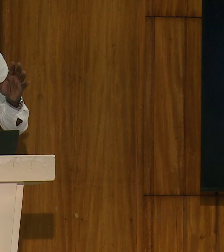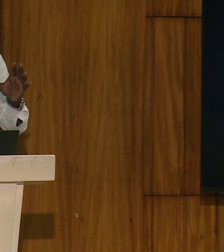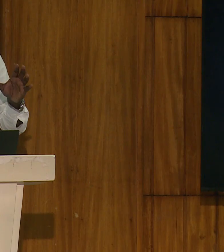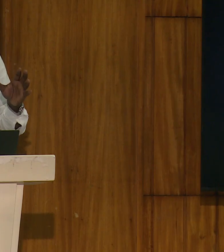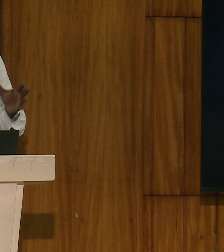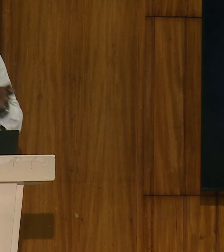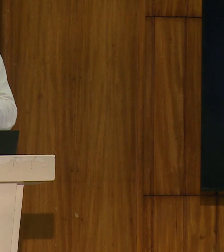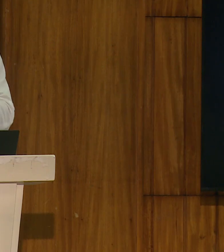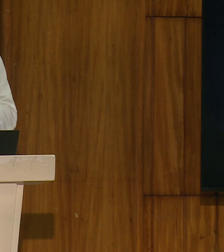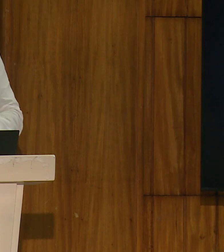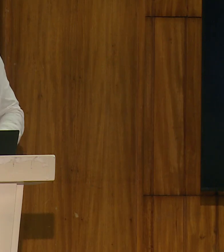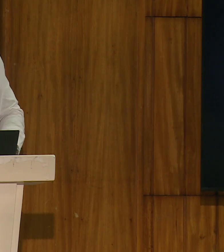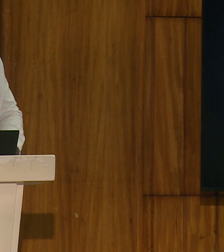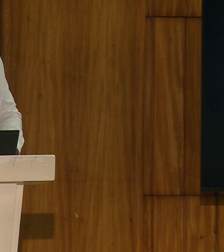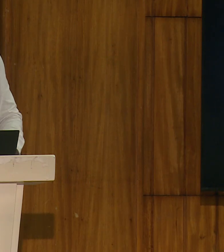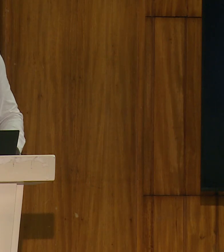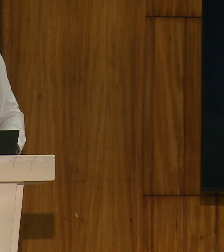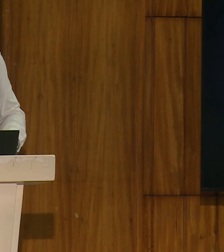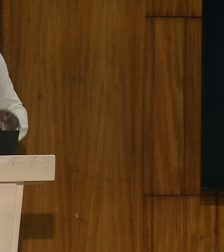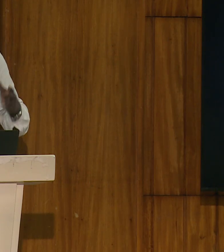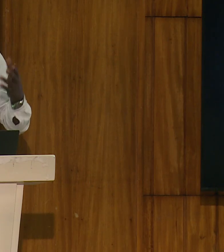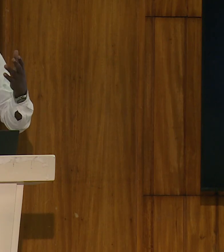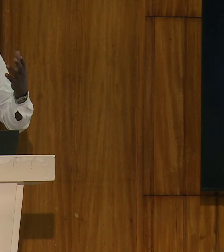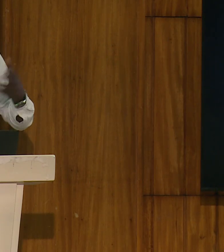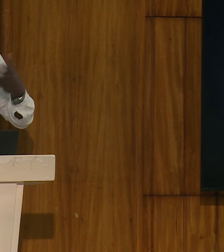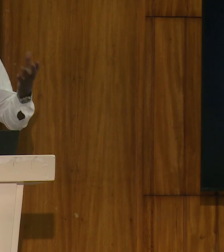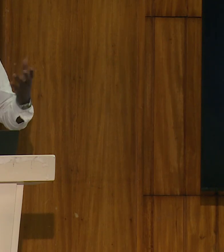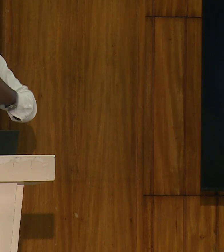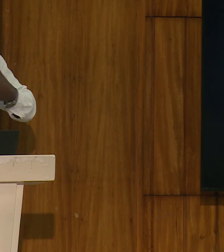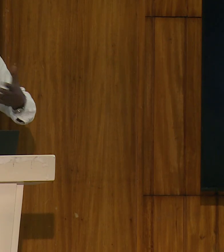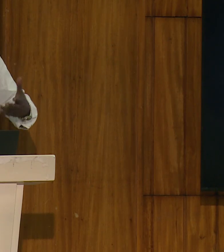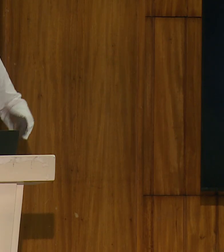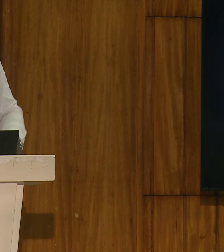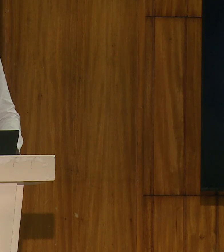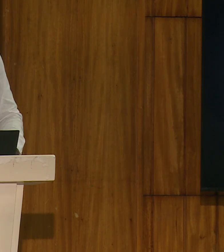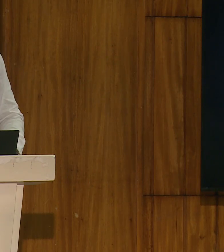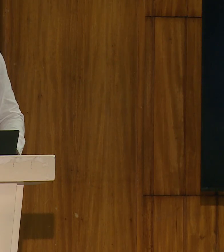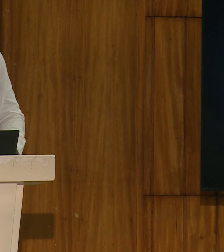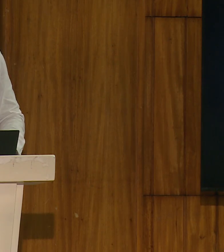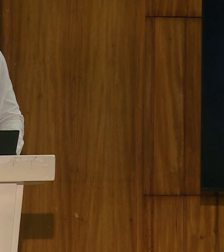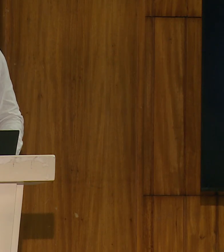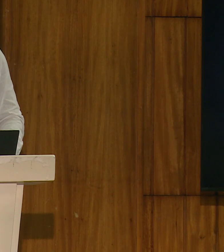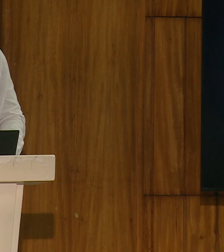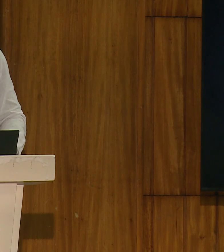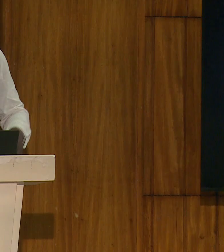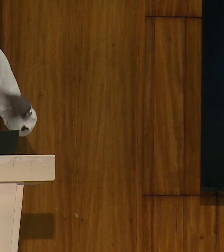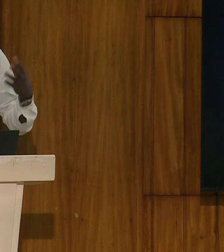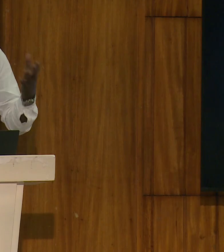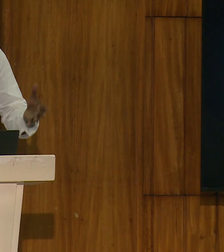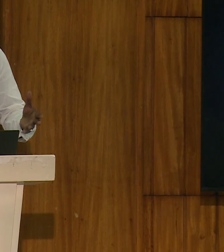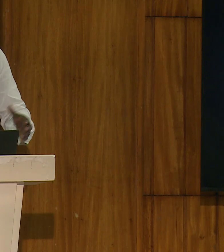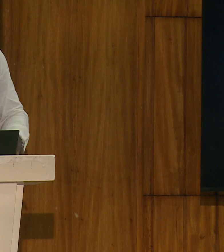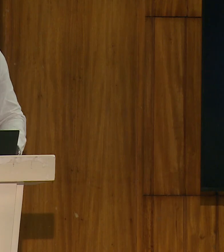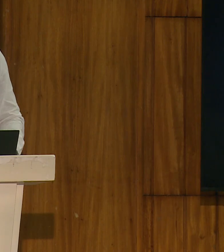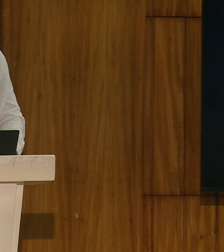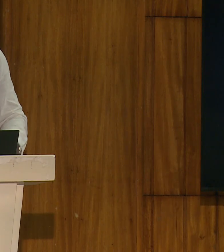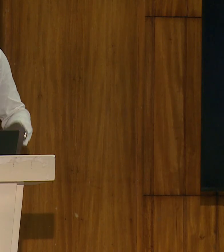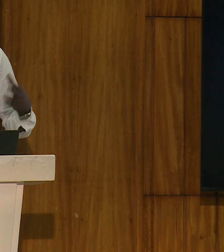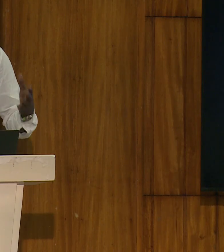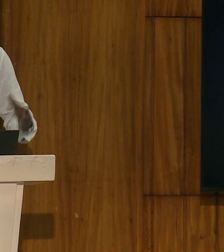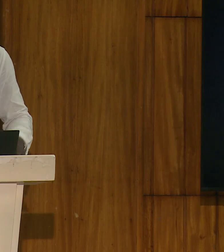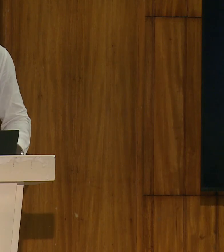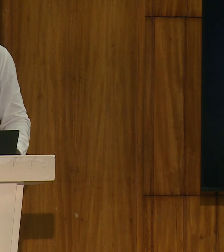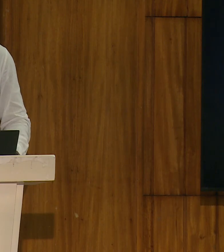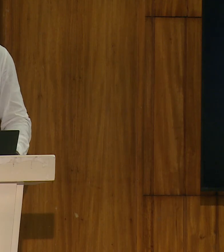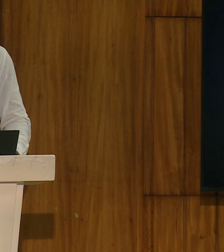a líderes. Hemos trabajado con personal, las personas de cuerpo uniformado. Hemos trabajado con estudiantes.